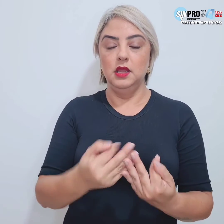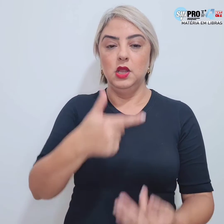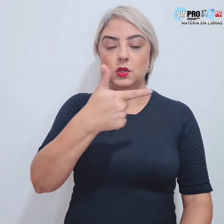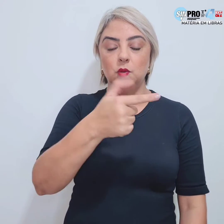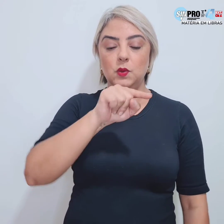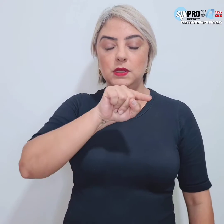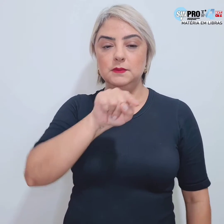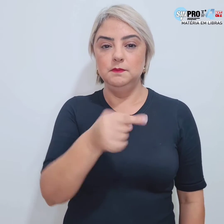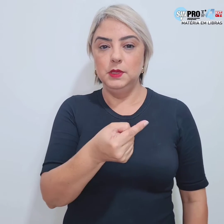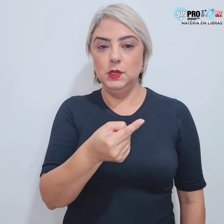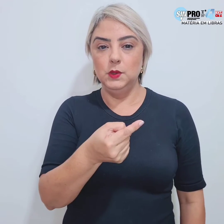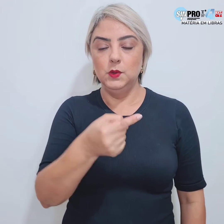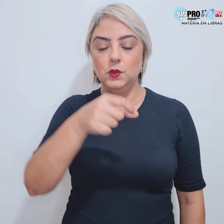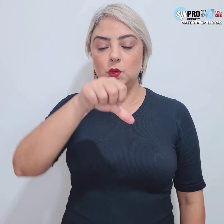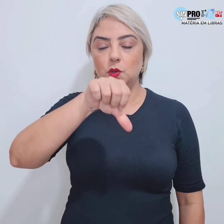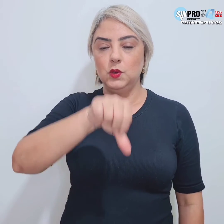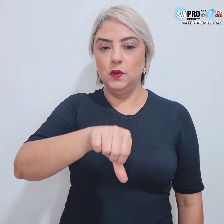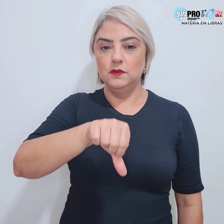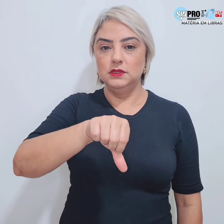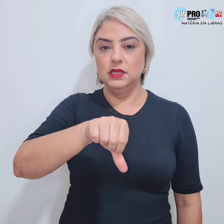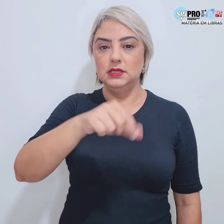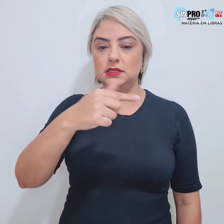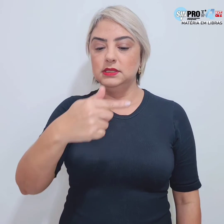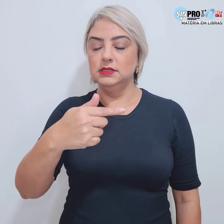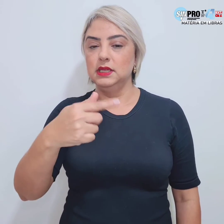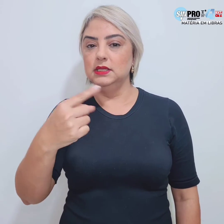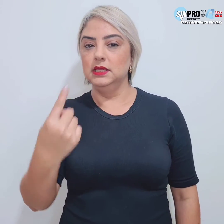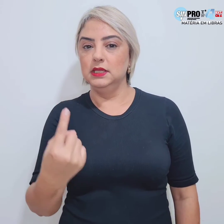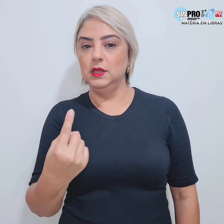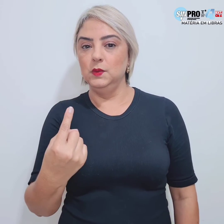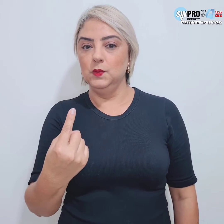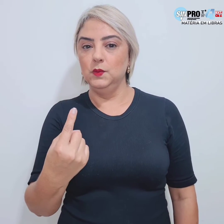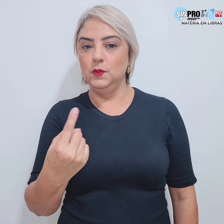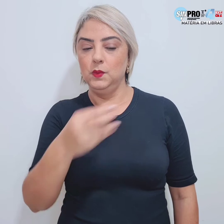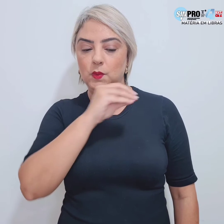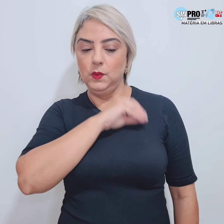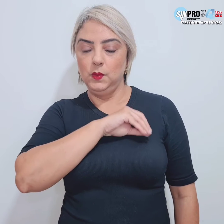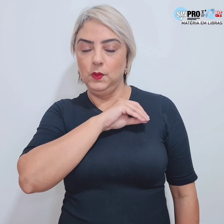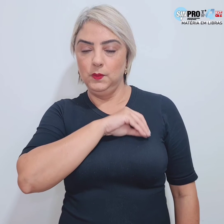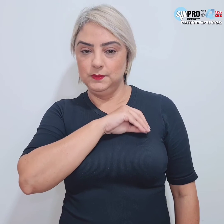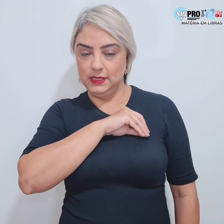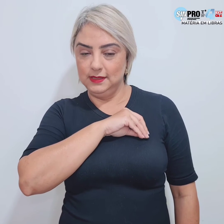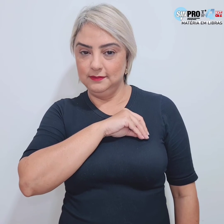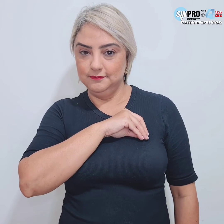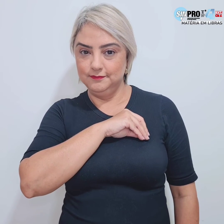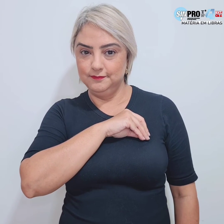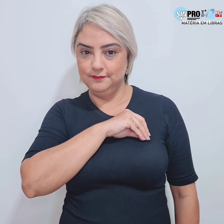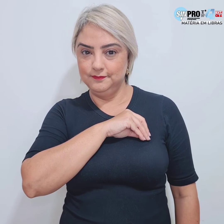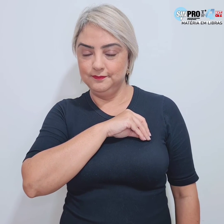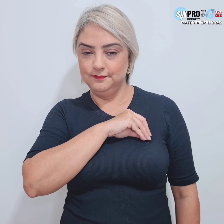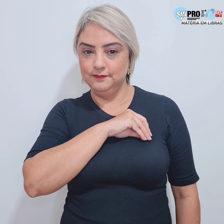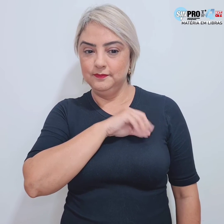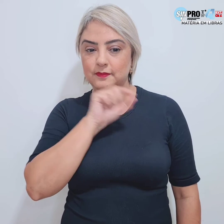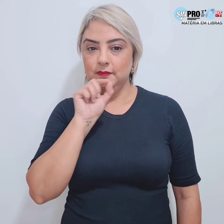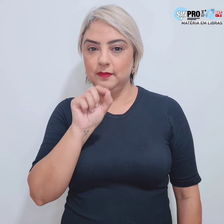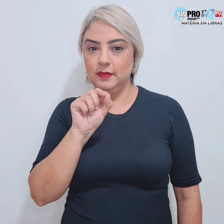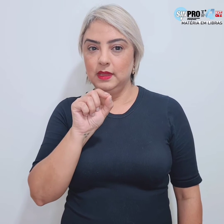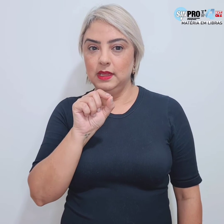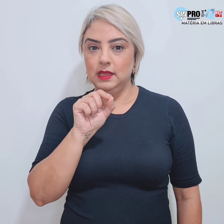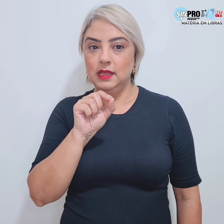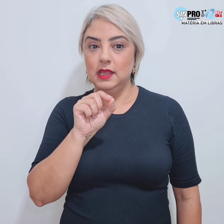.971,37 a R$ 7